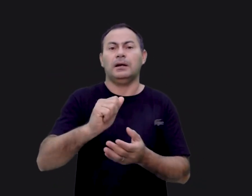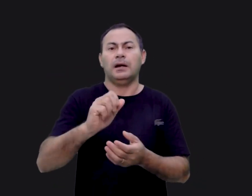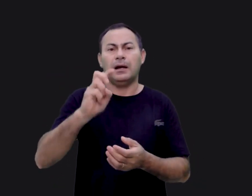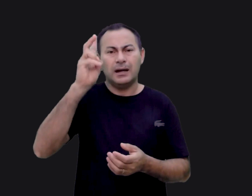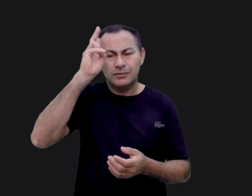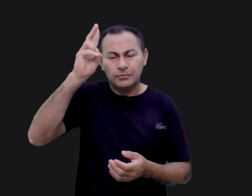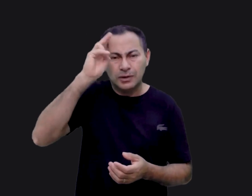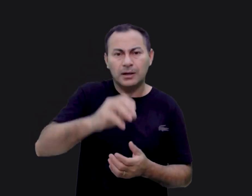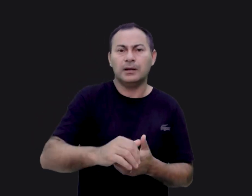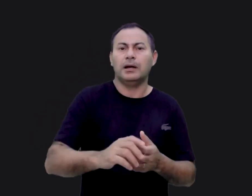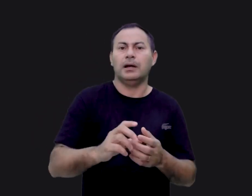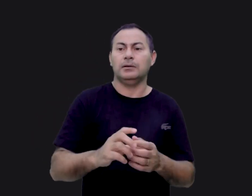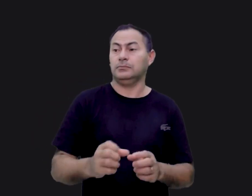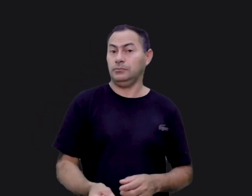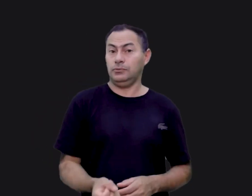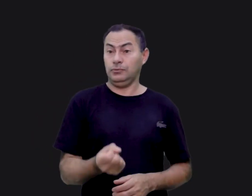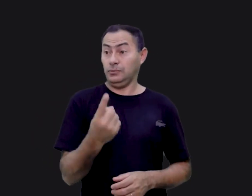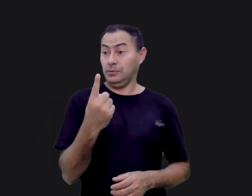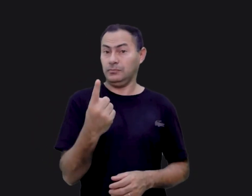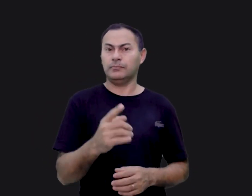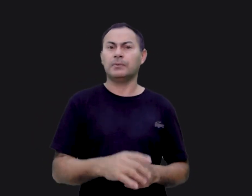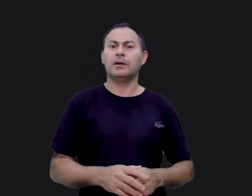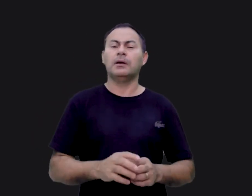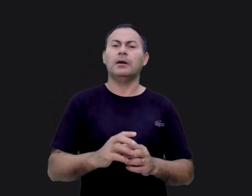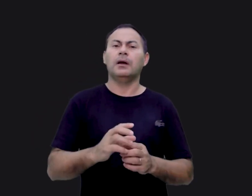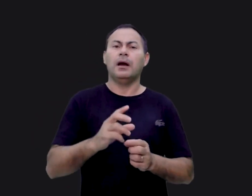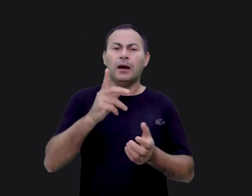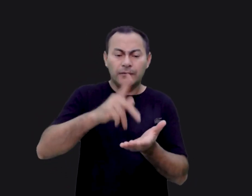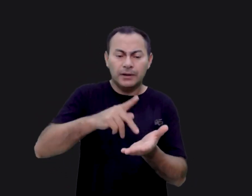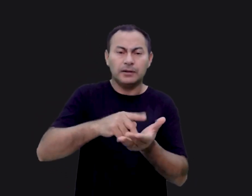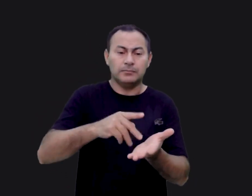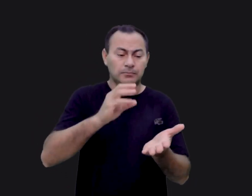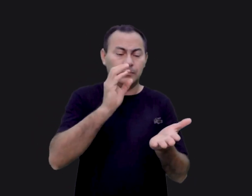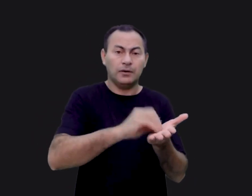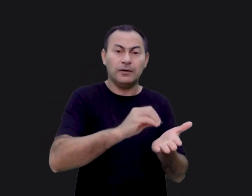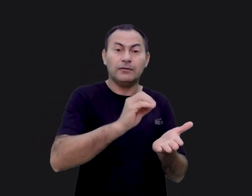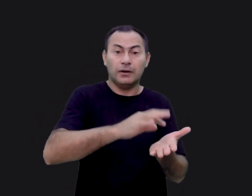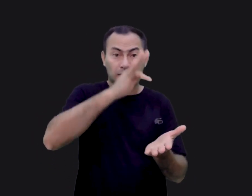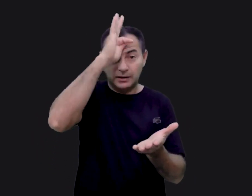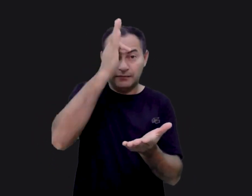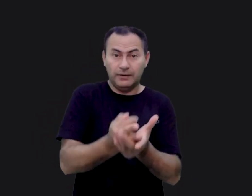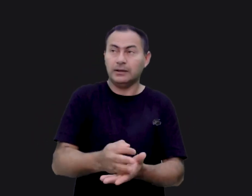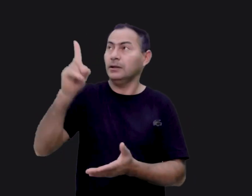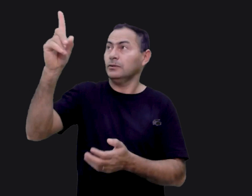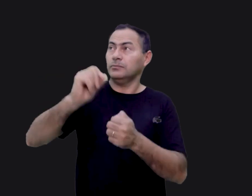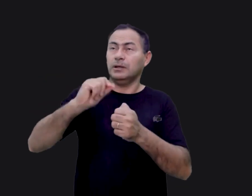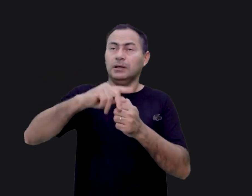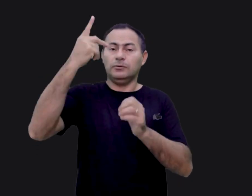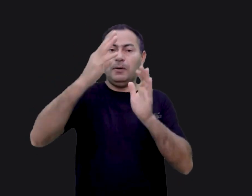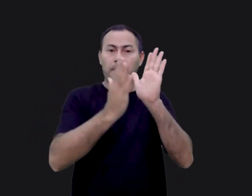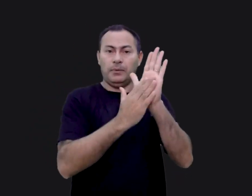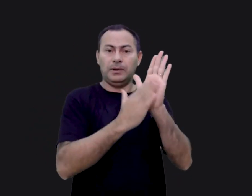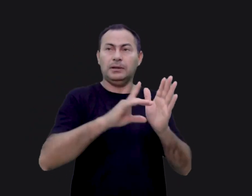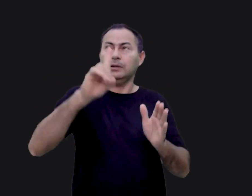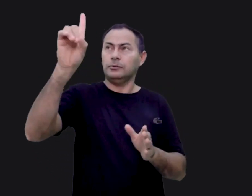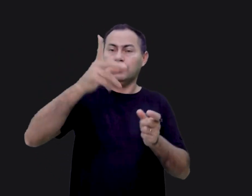de alegórica, é impressionante. A verdade é, por causa da falta de fé de que Deus cumpriria sua promessa, Deus